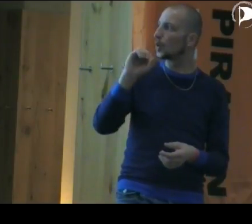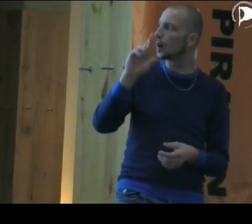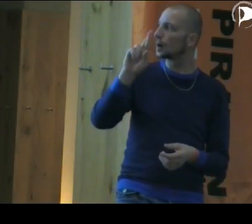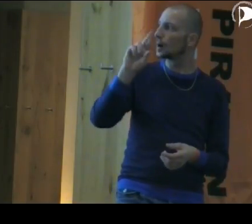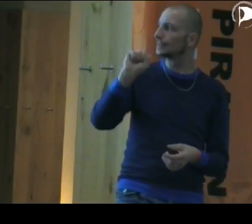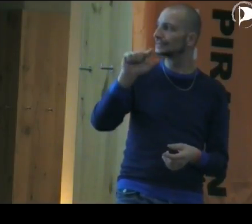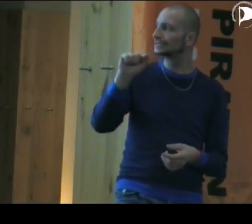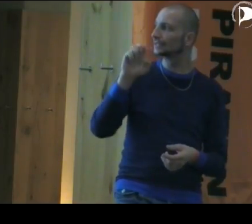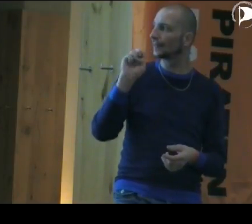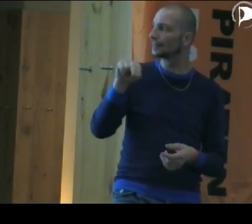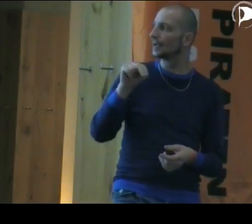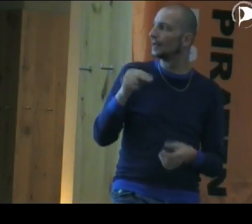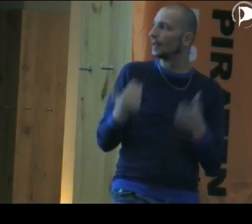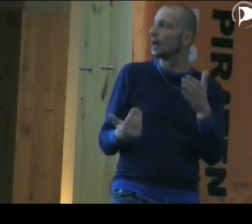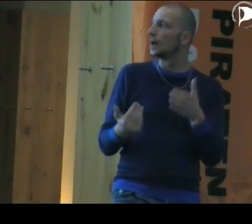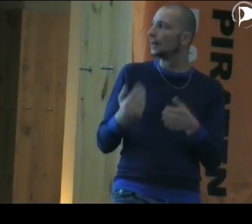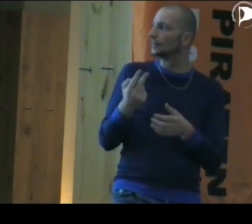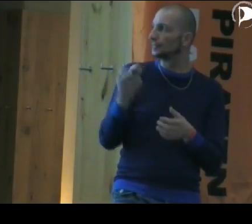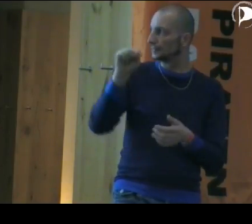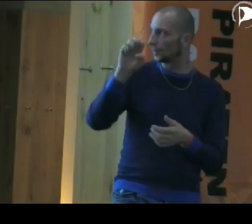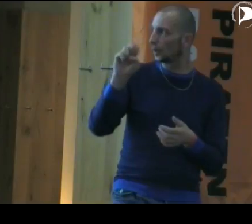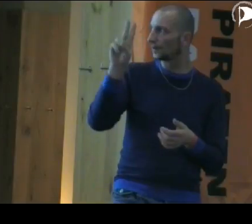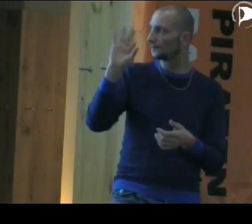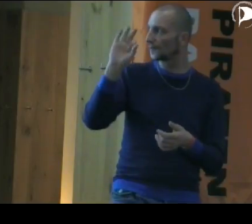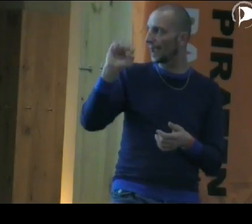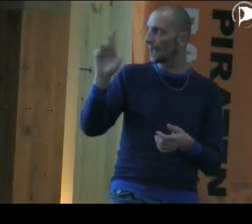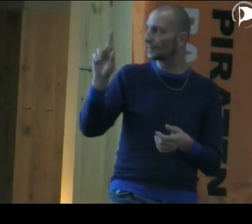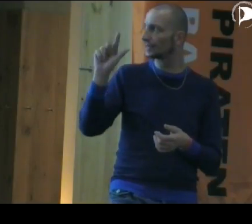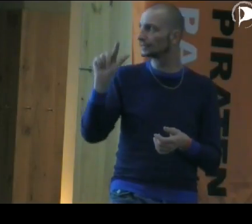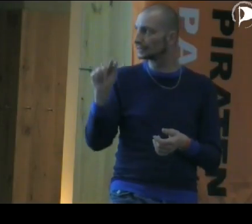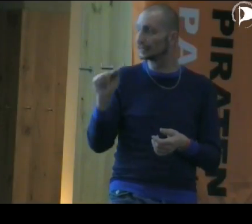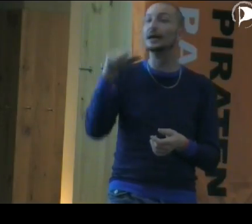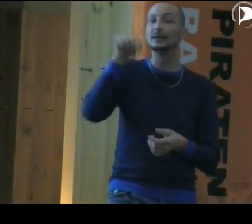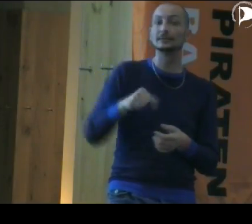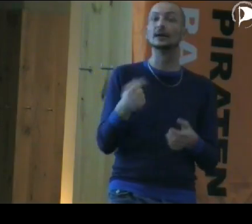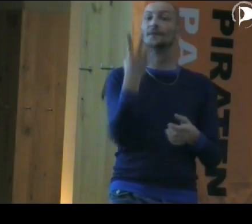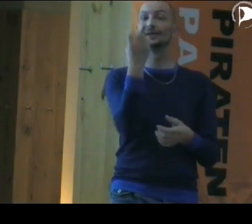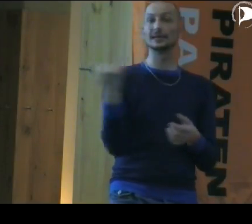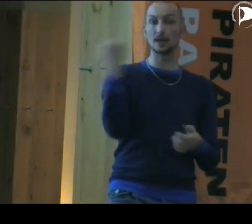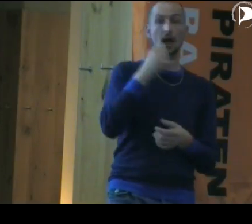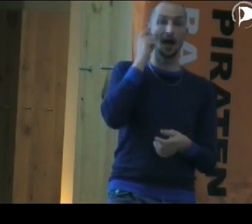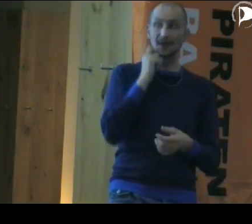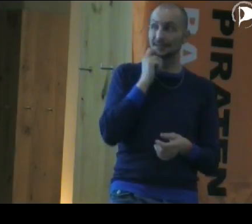bei heidelberg 40 jahre alt nicht verdient sich als behinderter